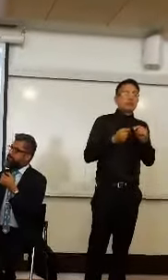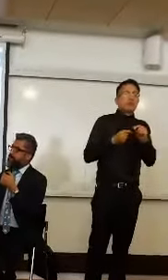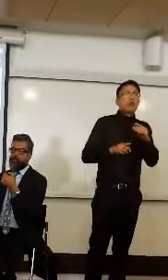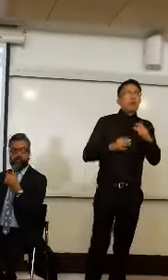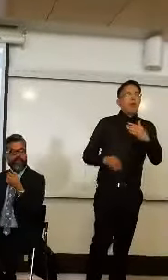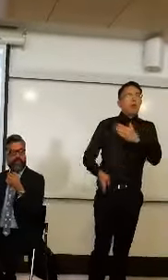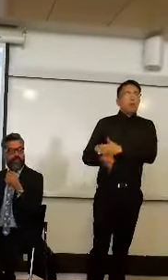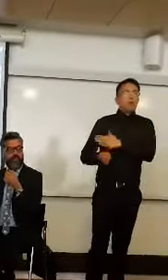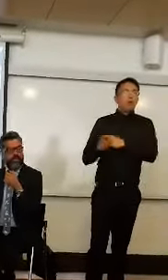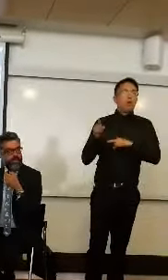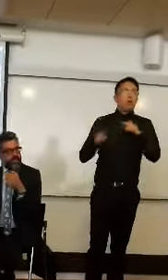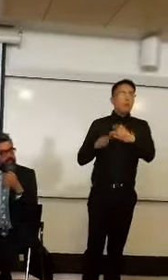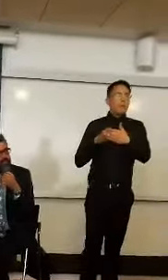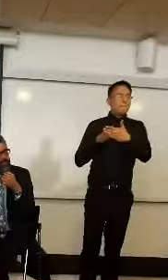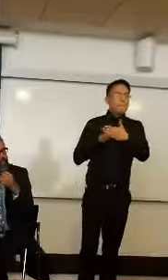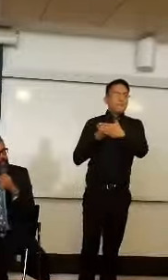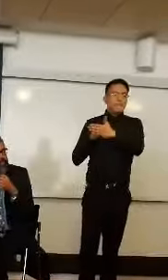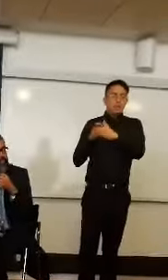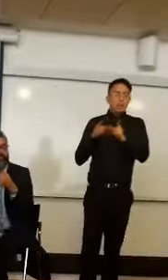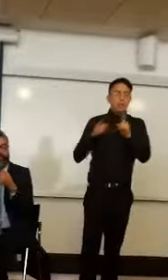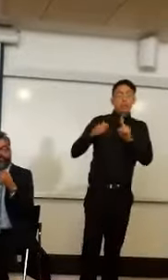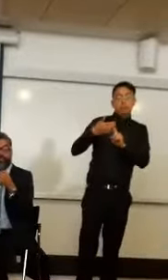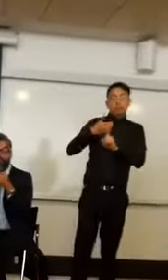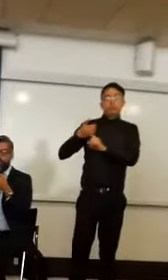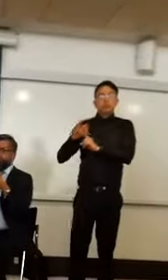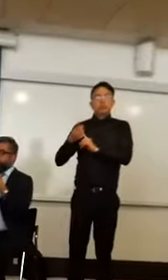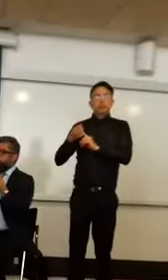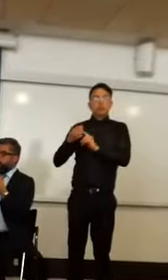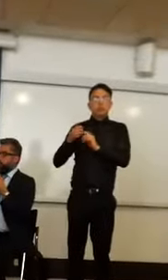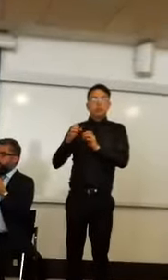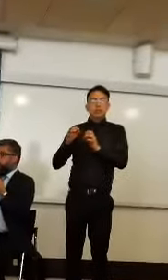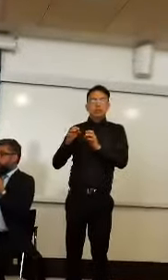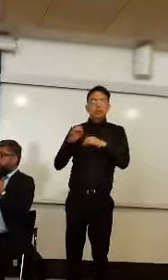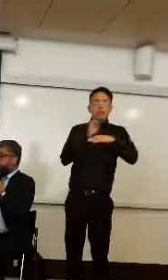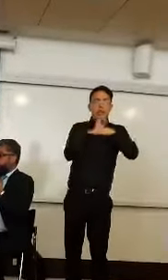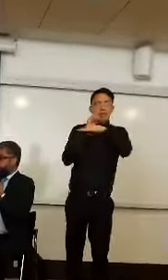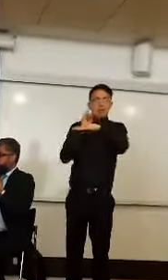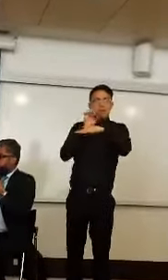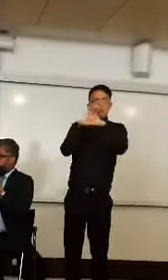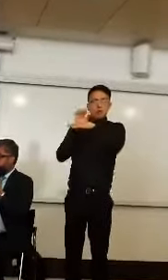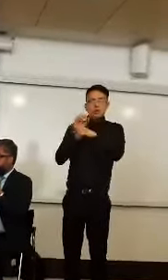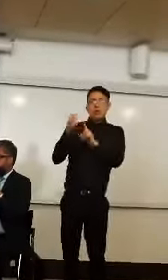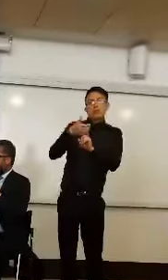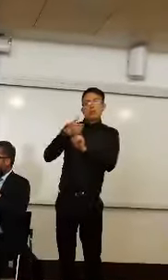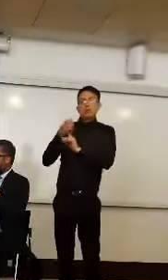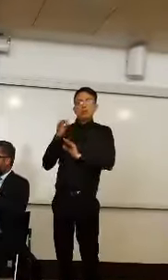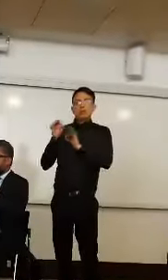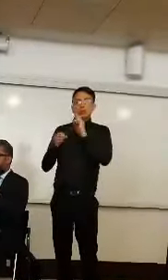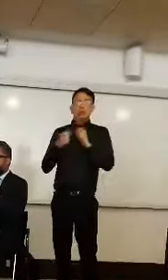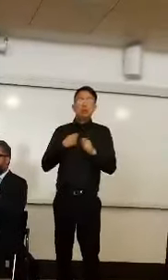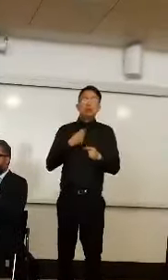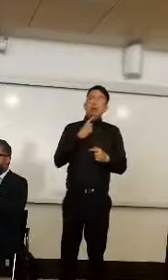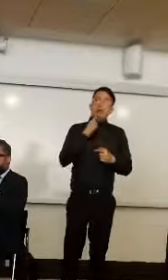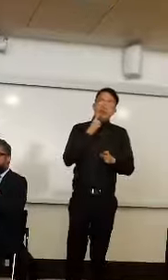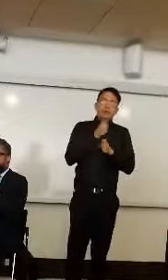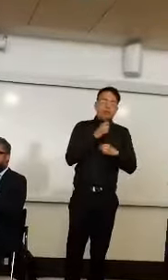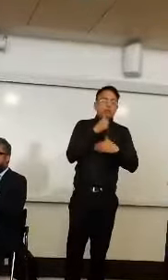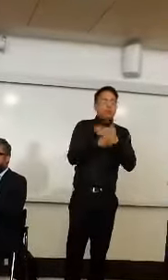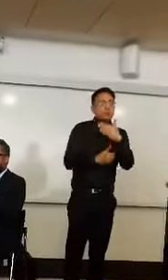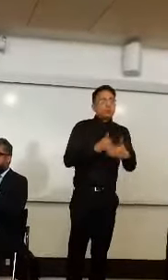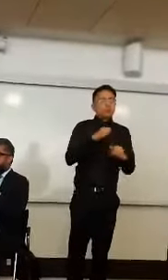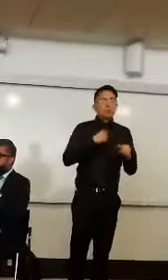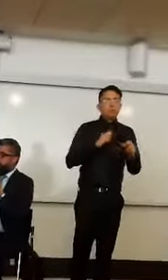barreras desde la misma prestación de servicio, el mismo asegurador. Entonces, todo eso requerirá todo un trabajo que no es inmediato y que requiere cierta progresividad.